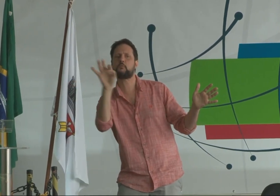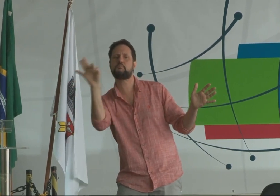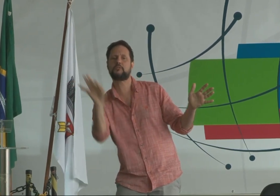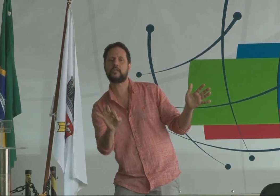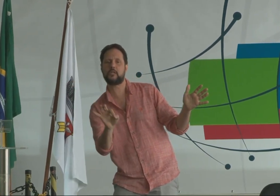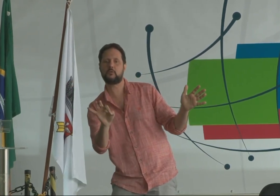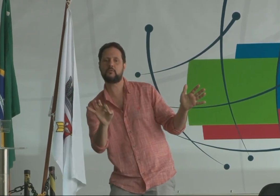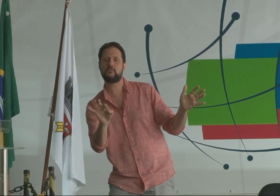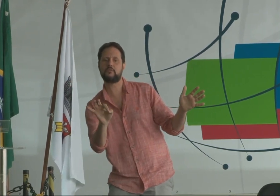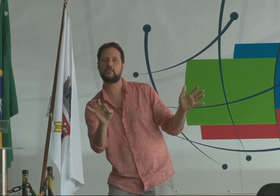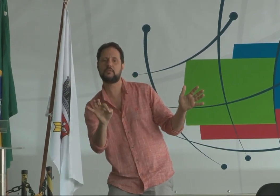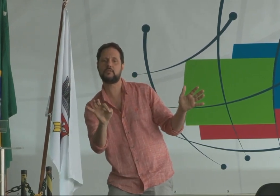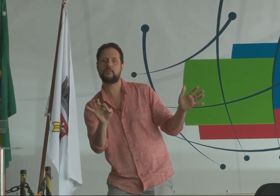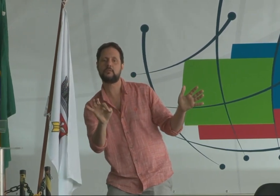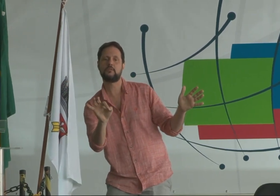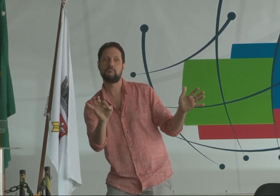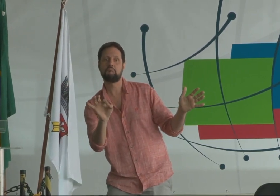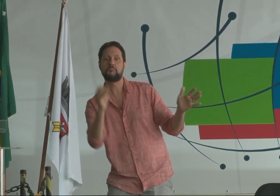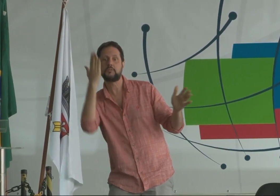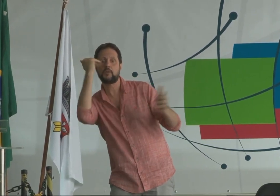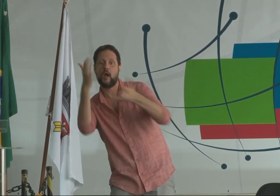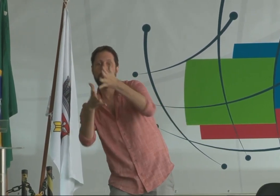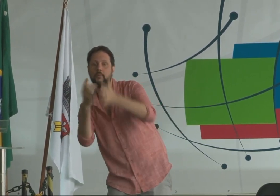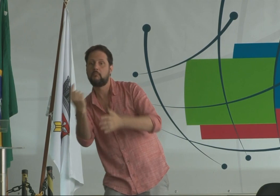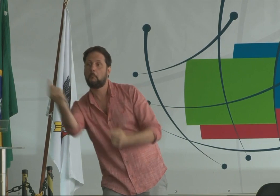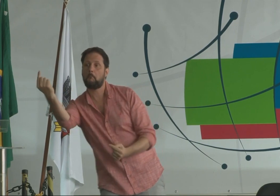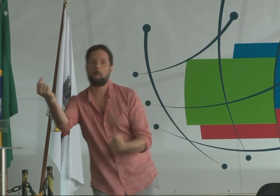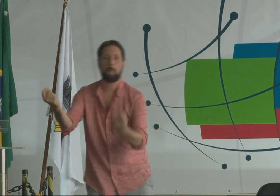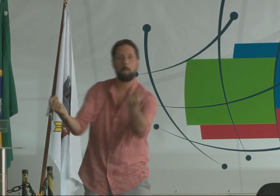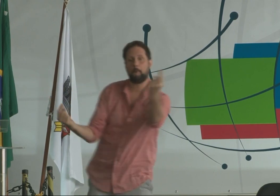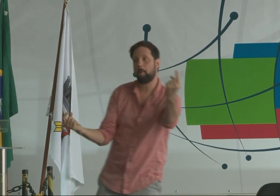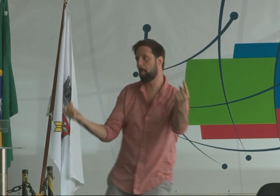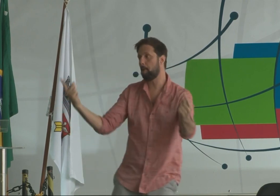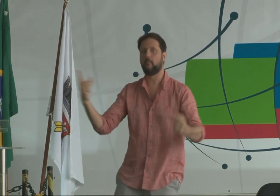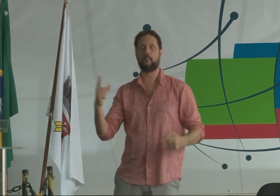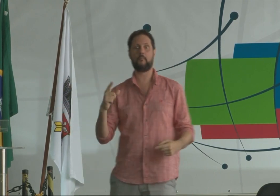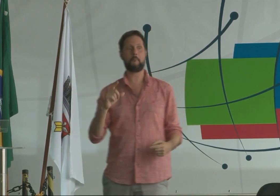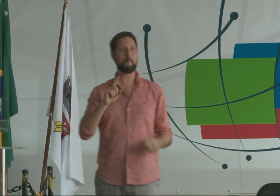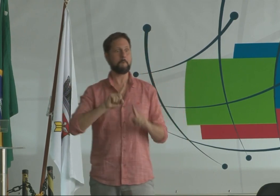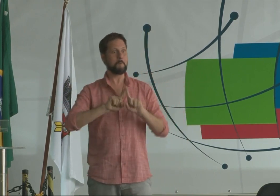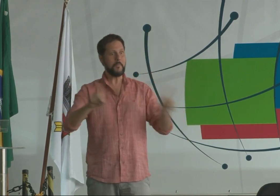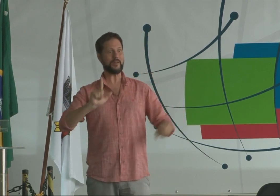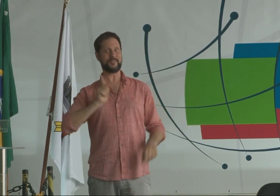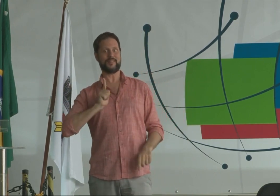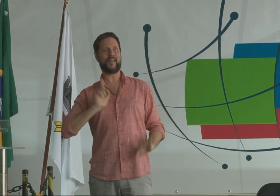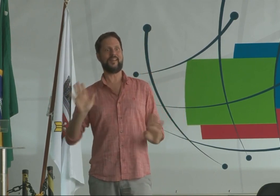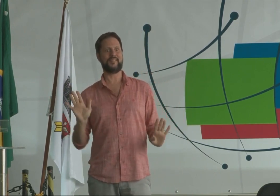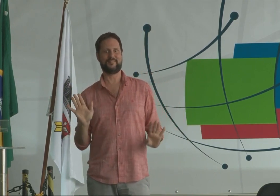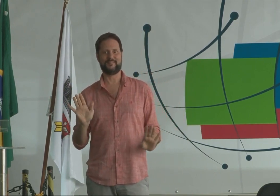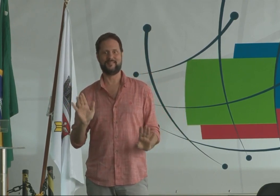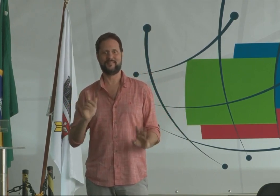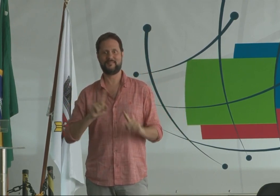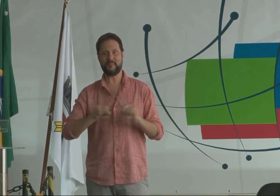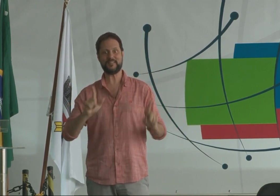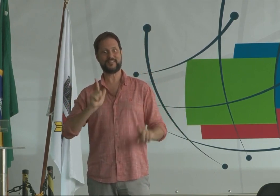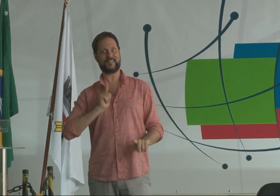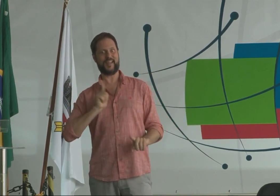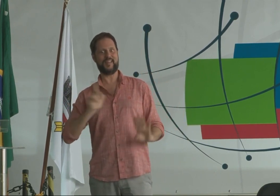É uma porcentagem mínima, acho que 15%, mais ou menos, poderiam saber alguma coisa. Uma ou outra pessoa vai saber. Mas, é uma questão